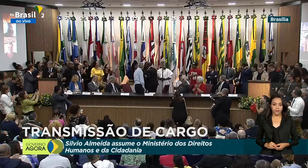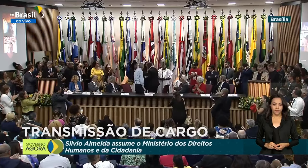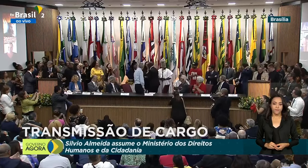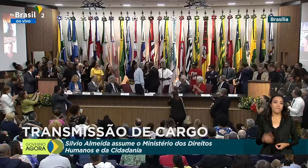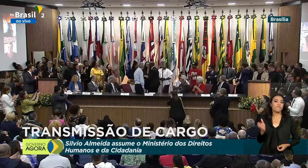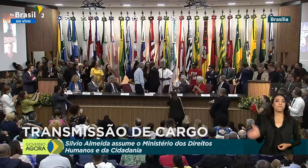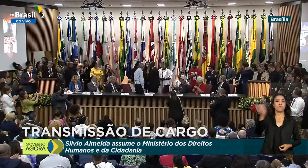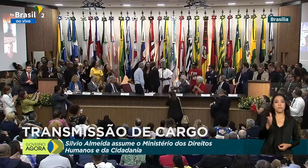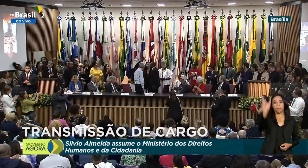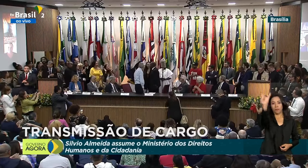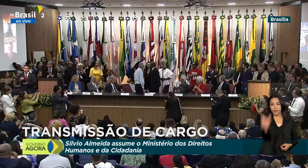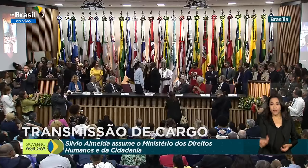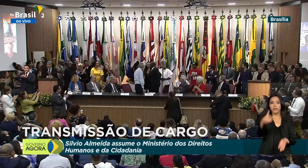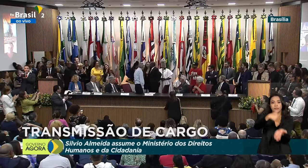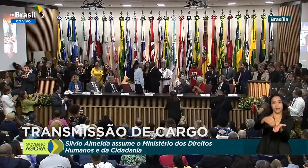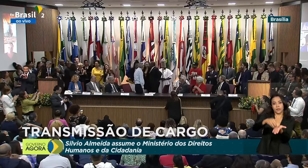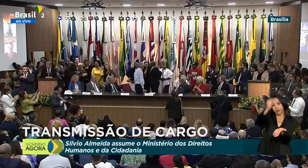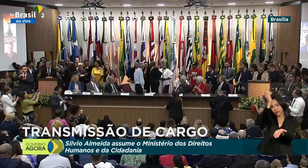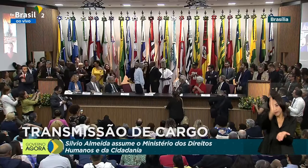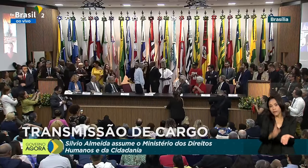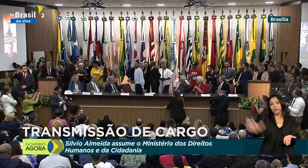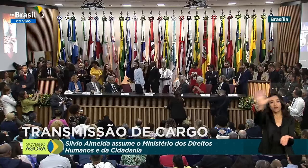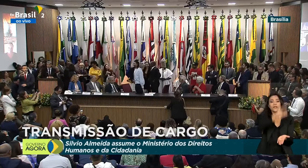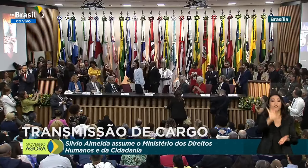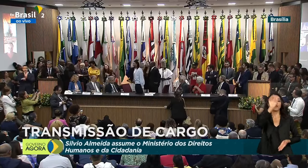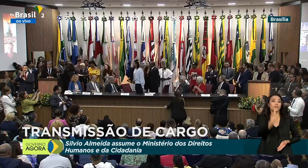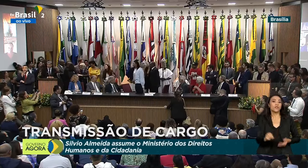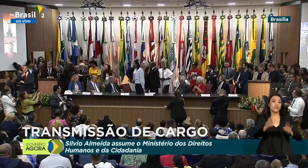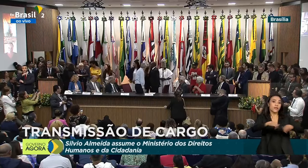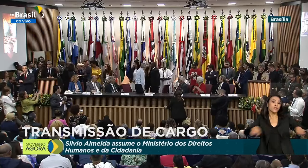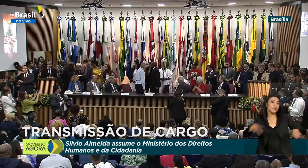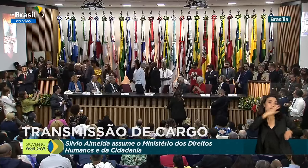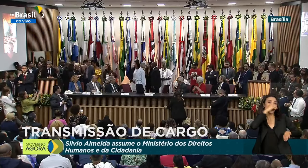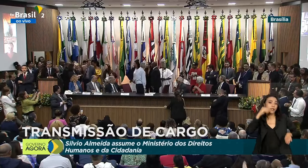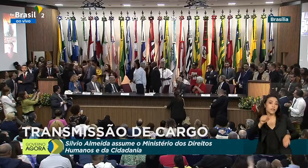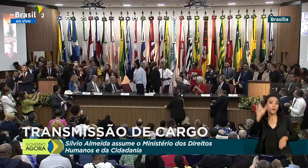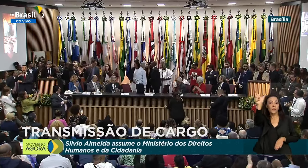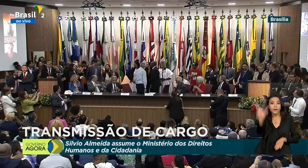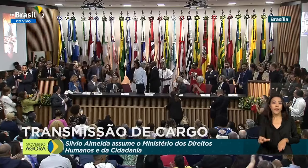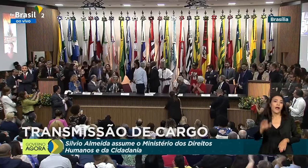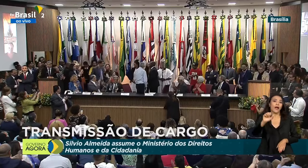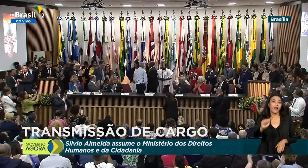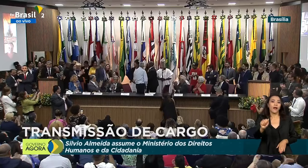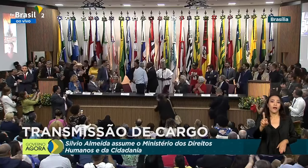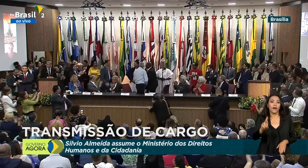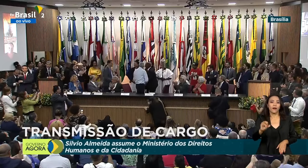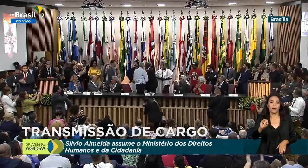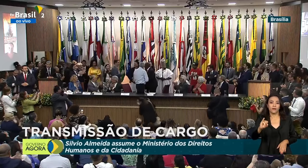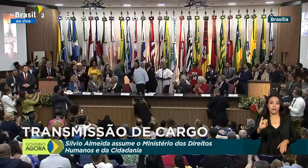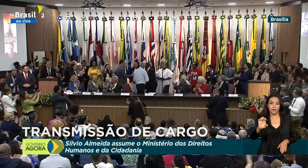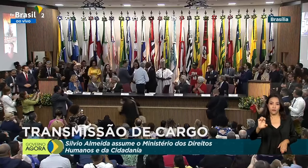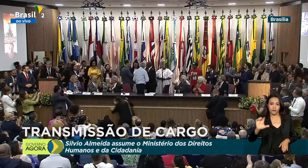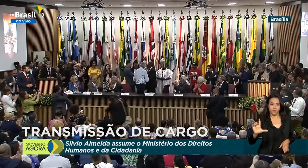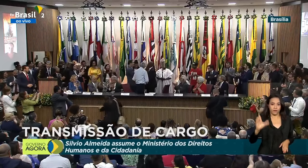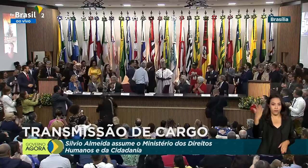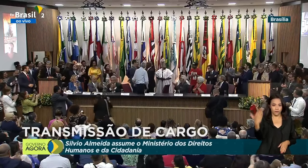o secretário nacional dos Direitos da Criança e do Adolescente Ariel de Castro Alves